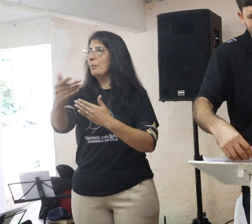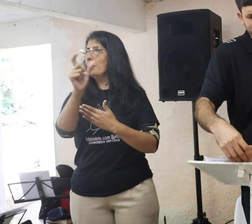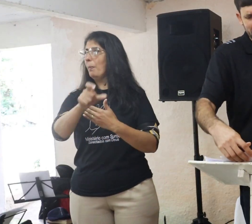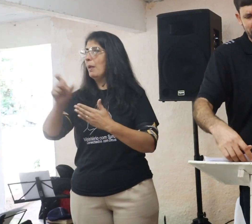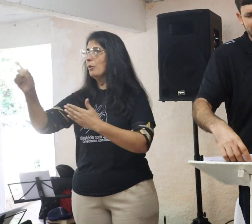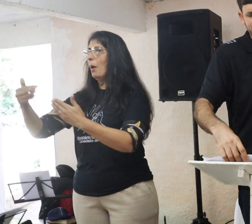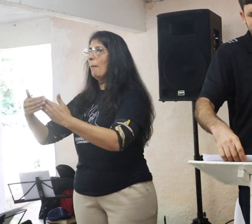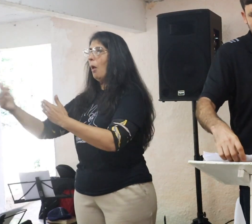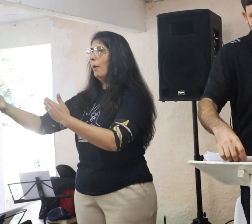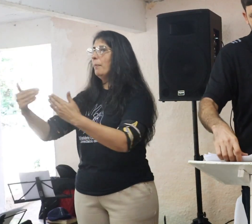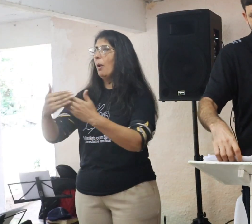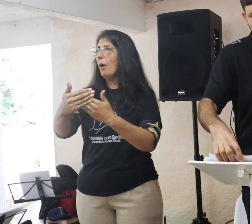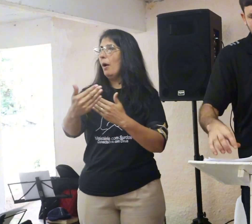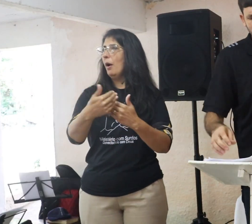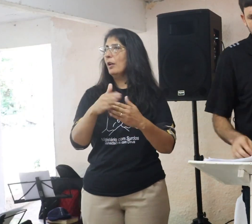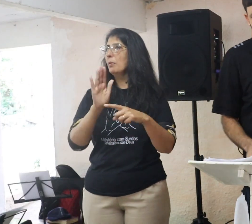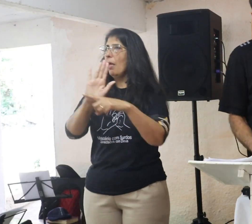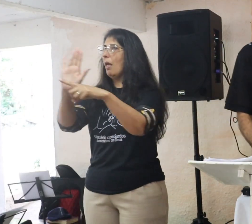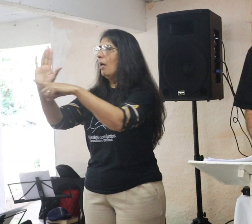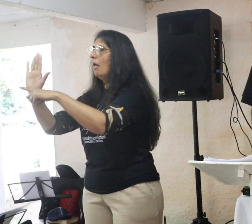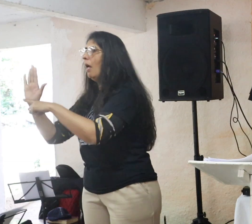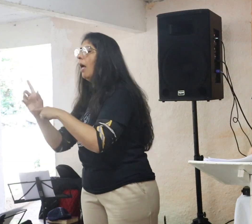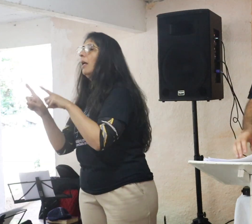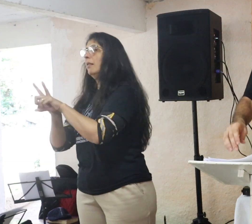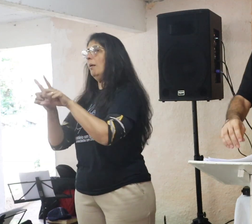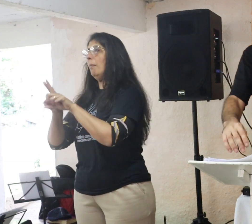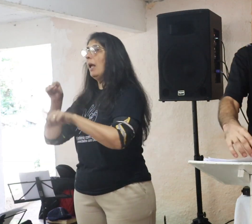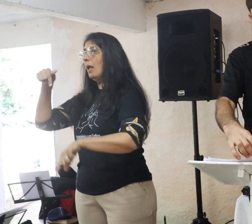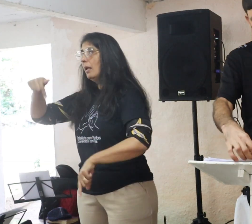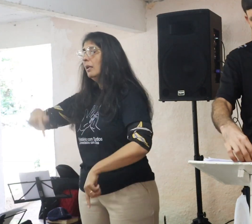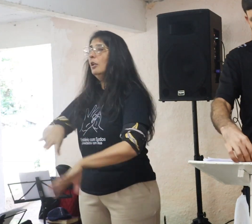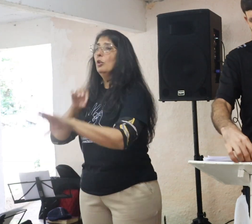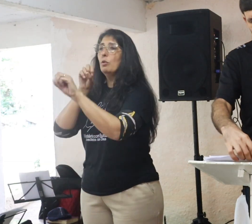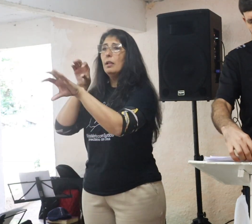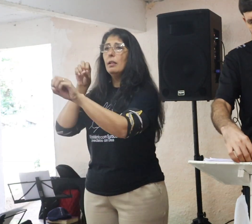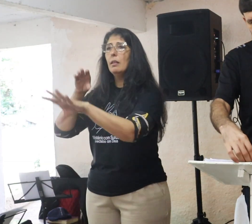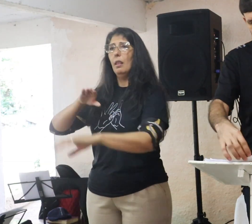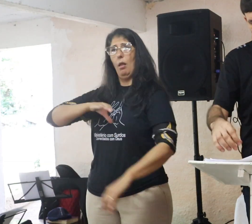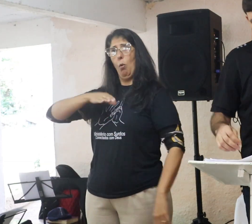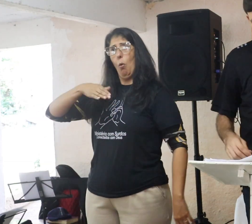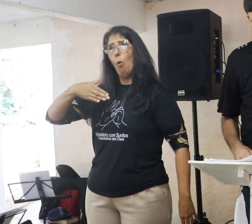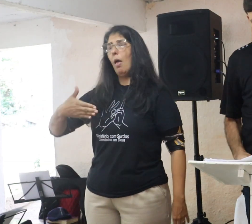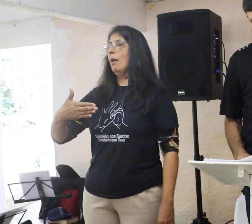aplicação, queridos, desse ensino tão encorajador.